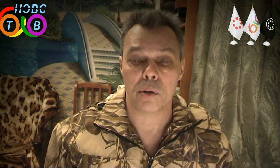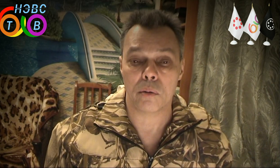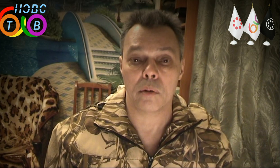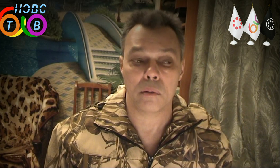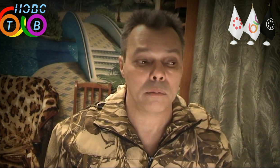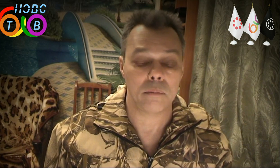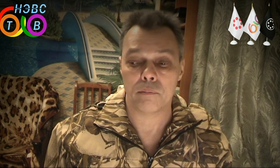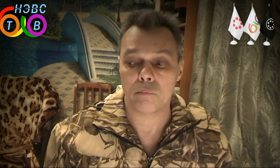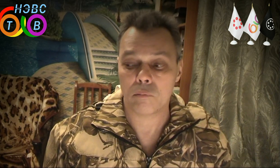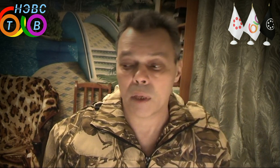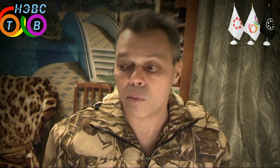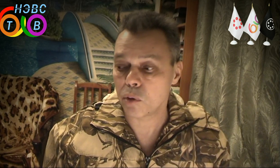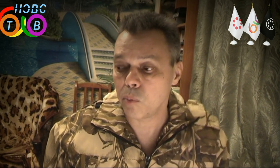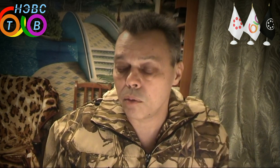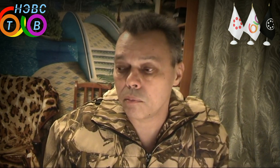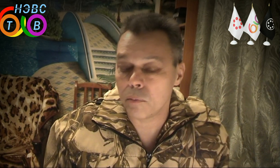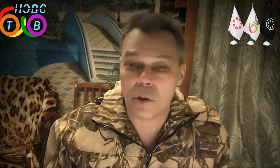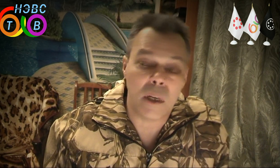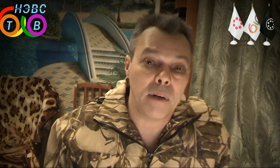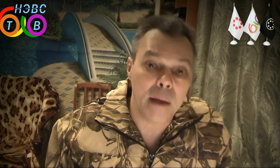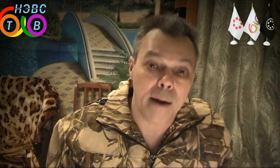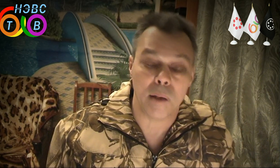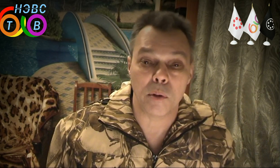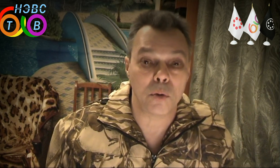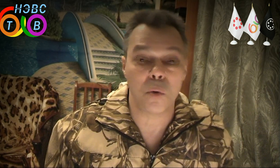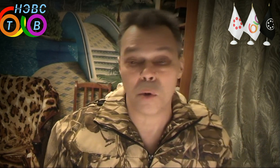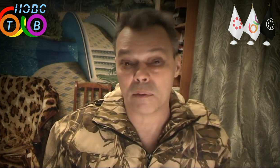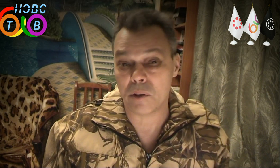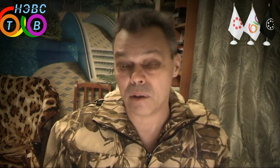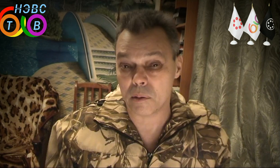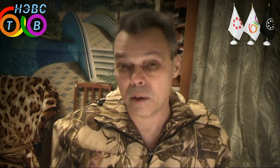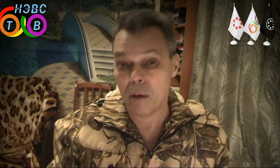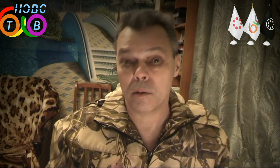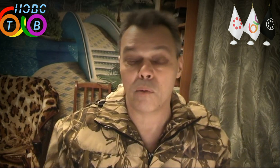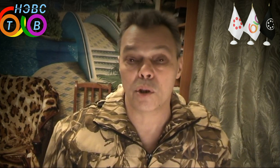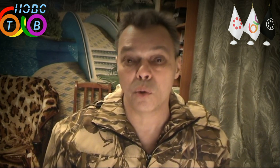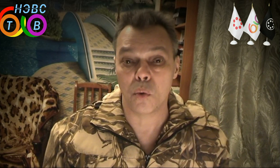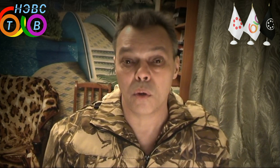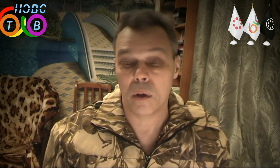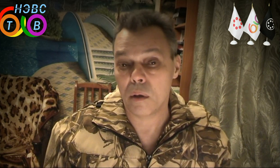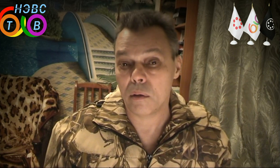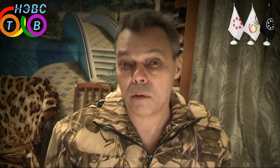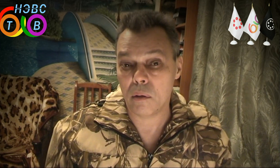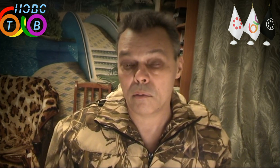что на его судьбу, ну, если и влияет ребенок, то косвенно через его жену и